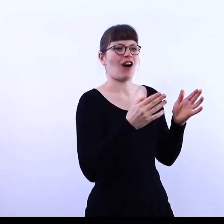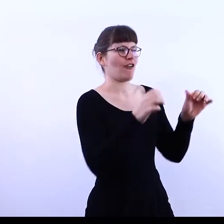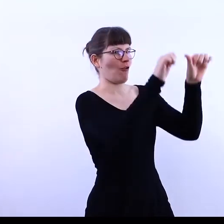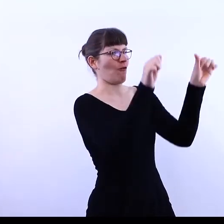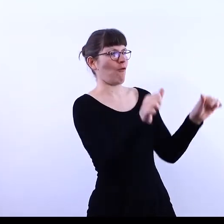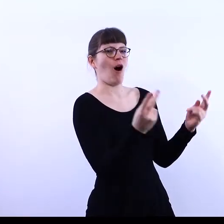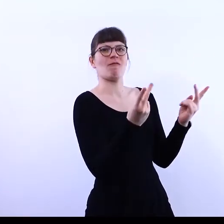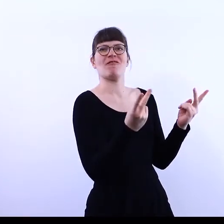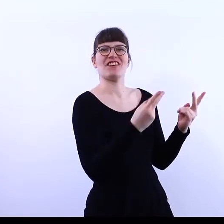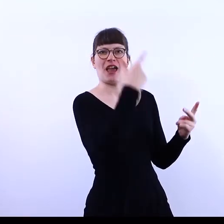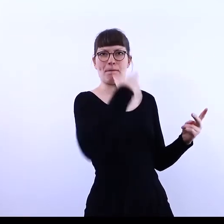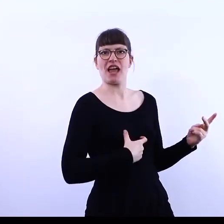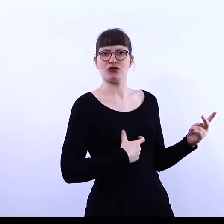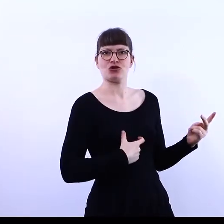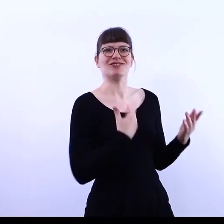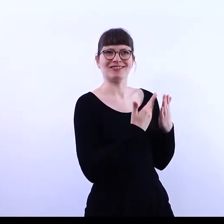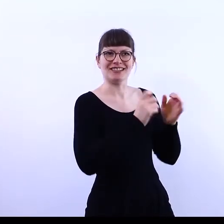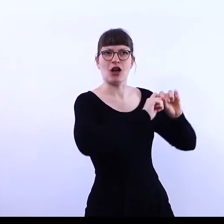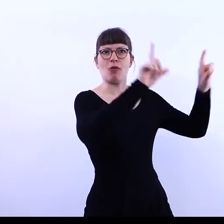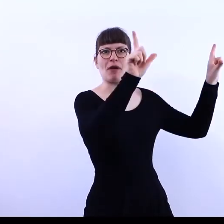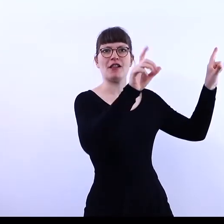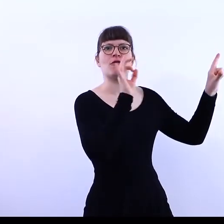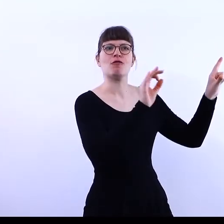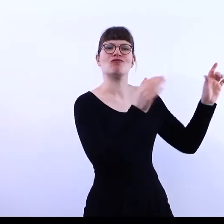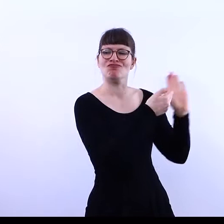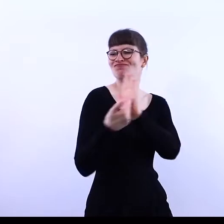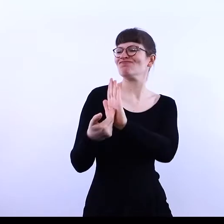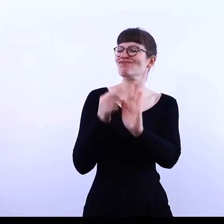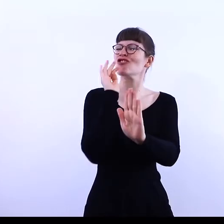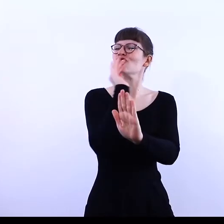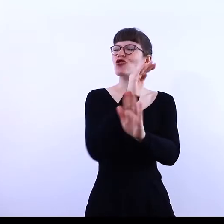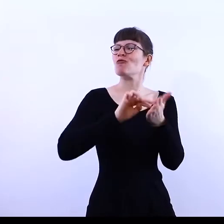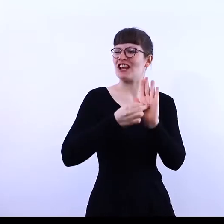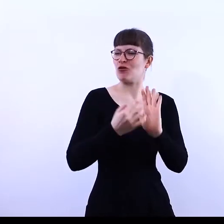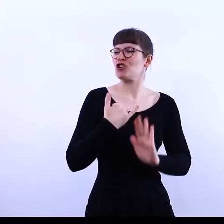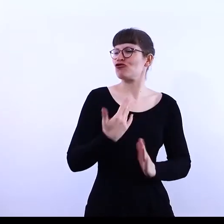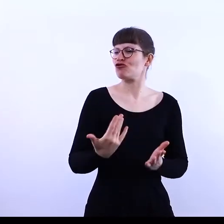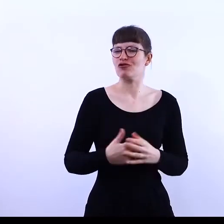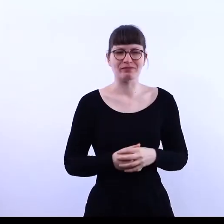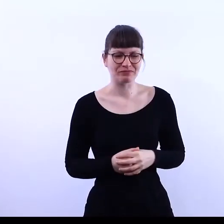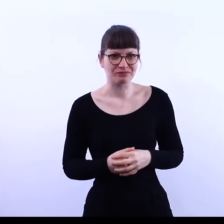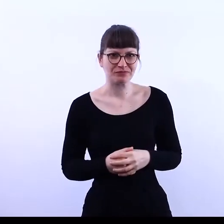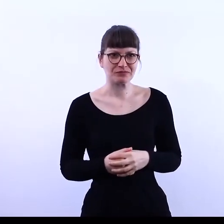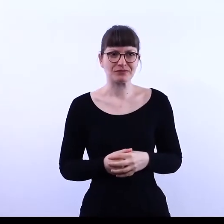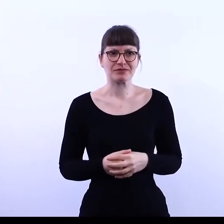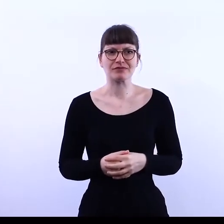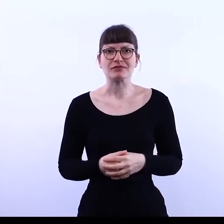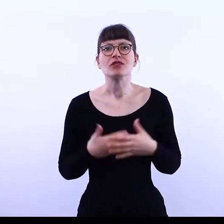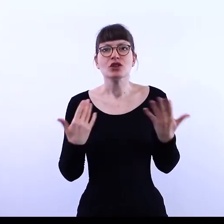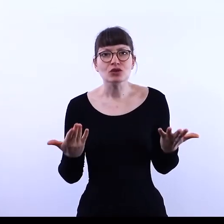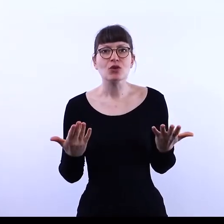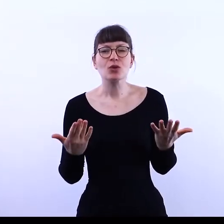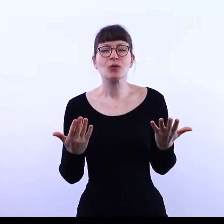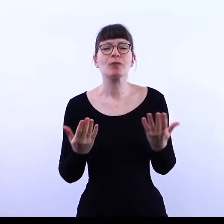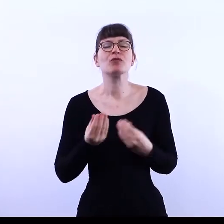das Bild ist, das für Zukunftstechnologien steht. Diese Art von künstlicher